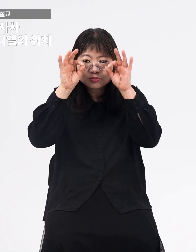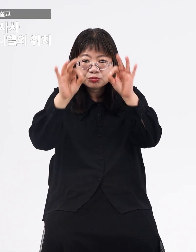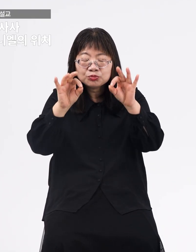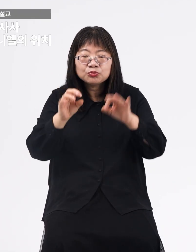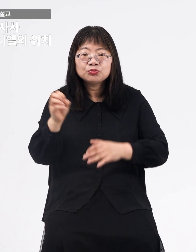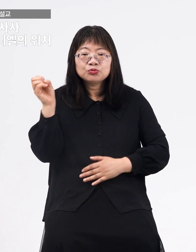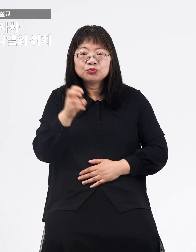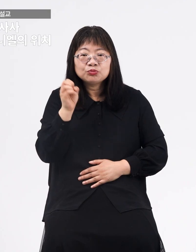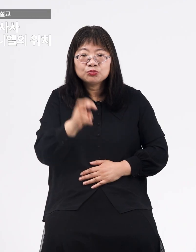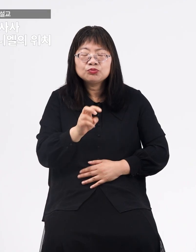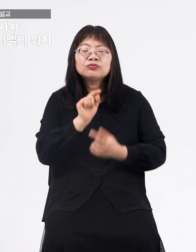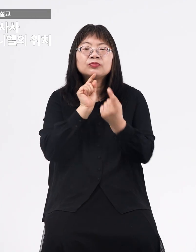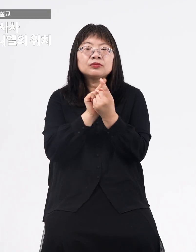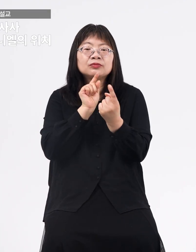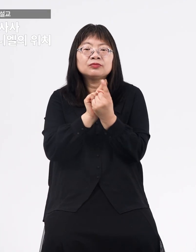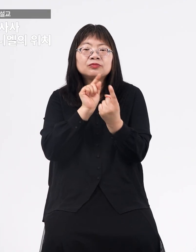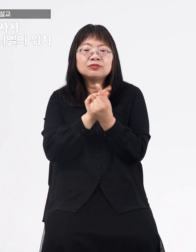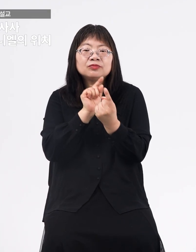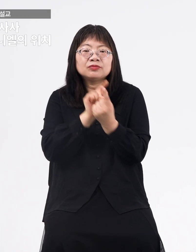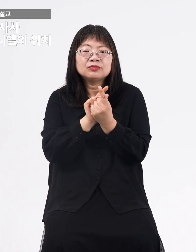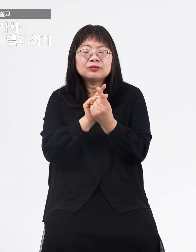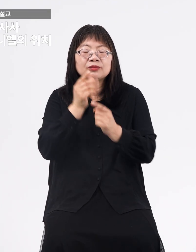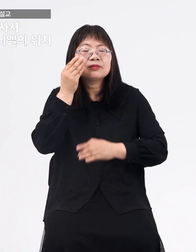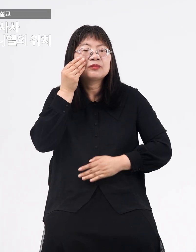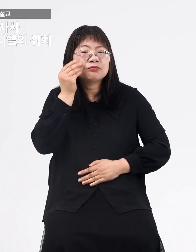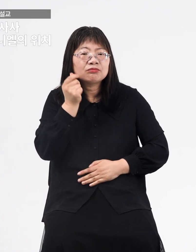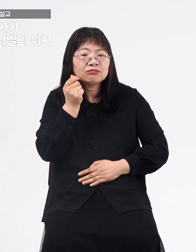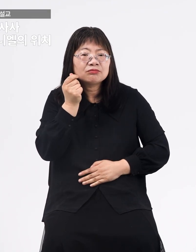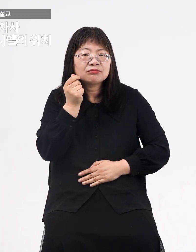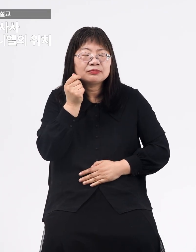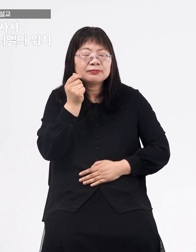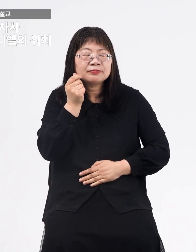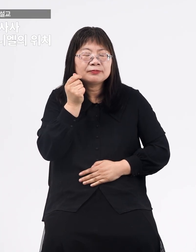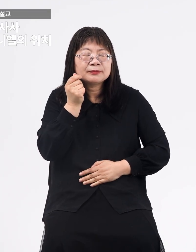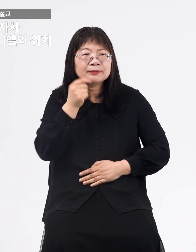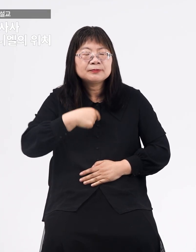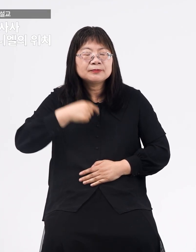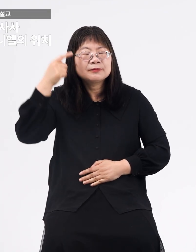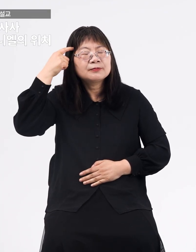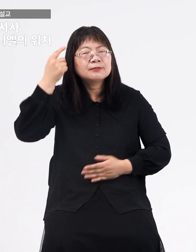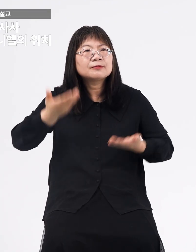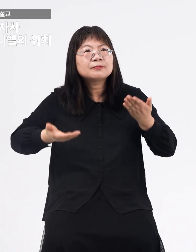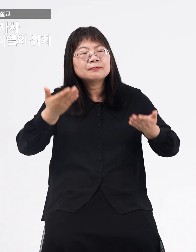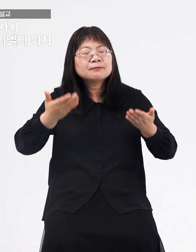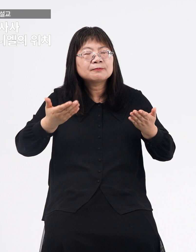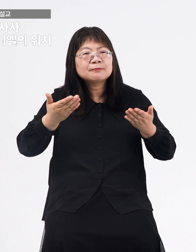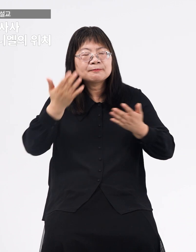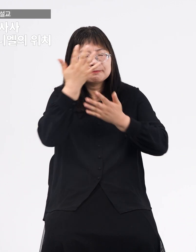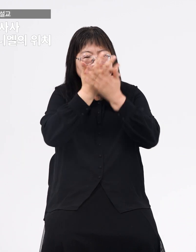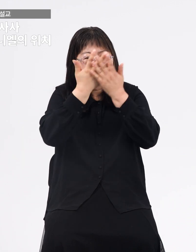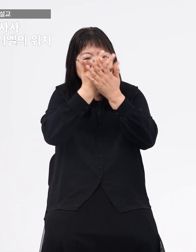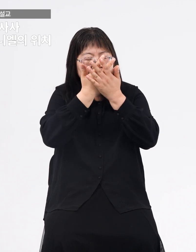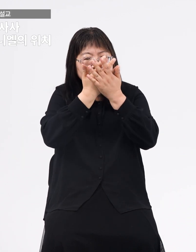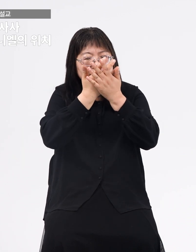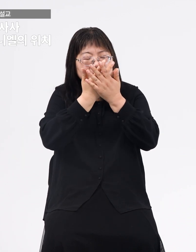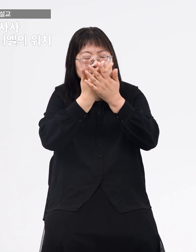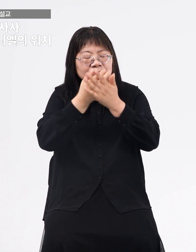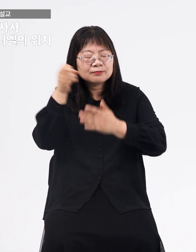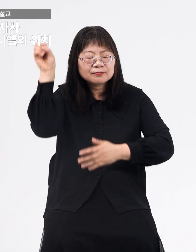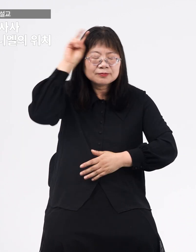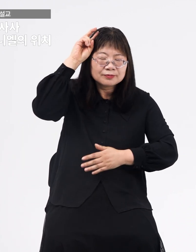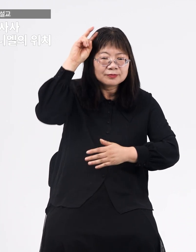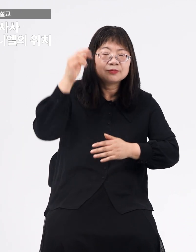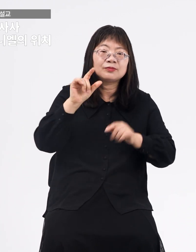자꾸 접하고 익숙해지고 판단을 흐리게 만들고 하면 어느새 우리 삶